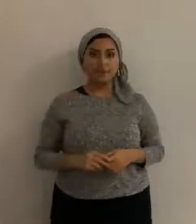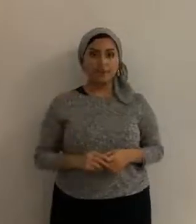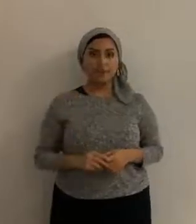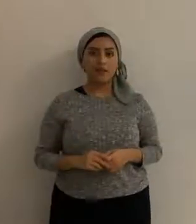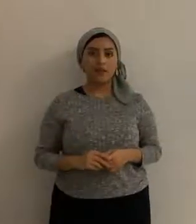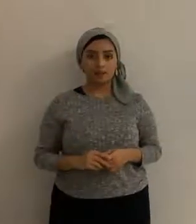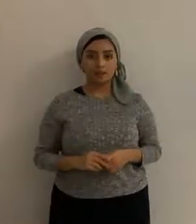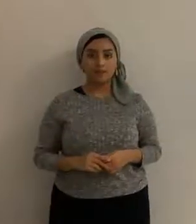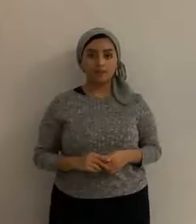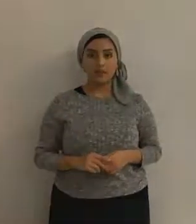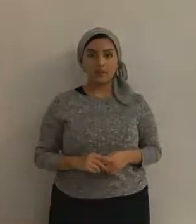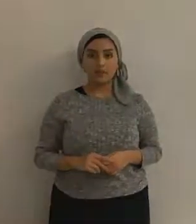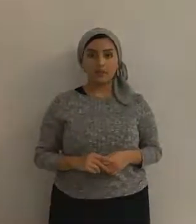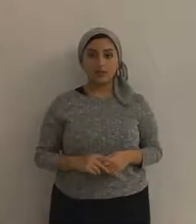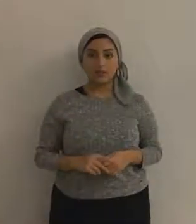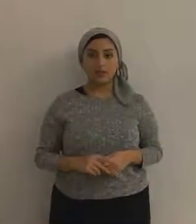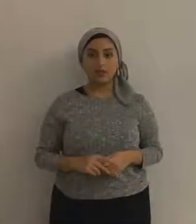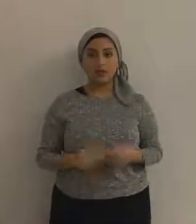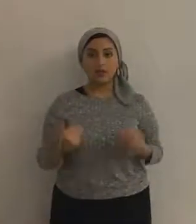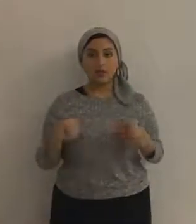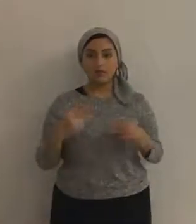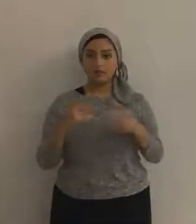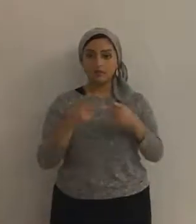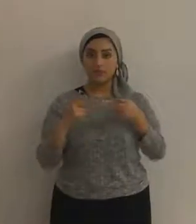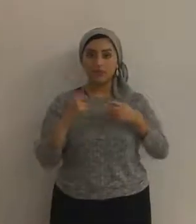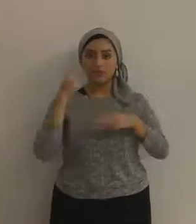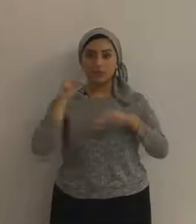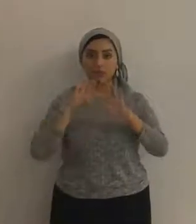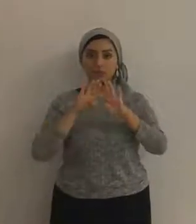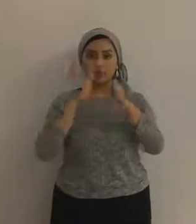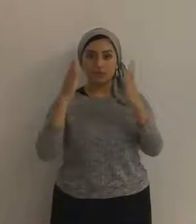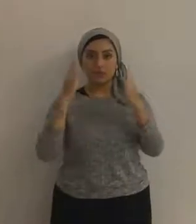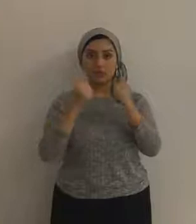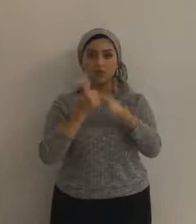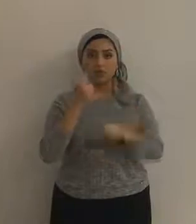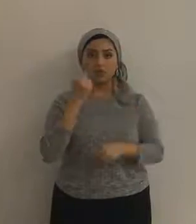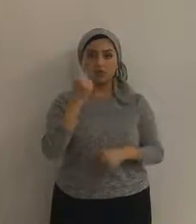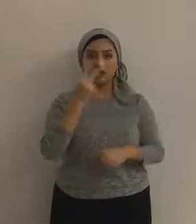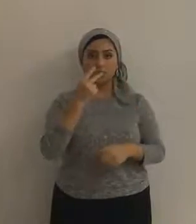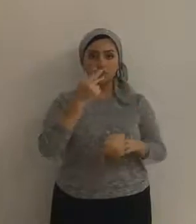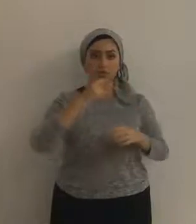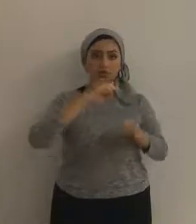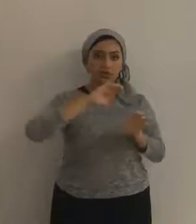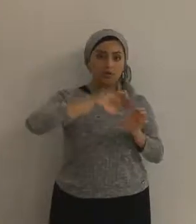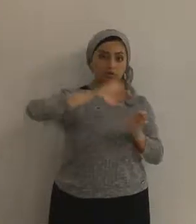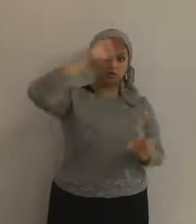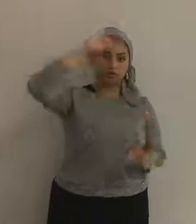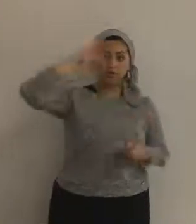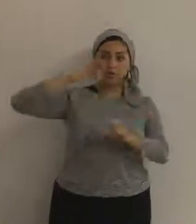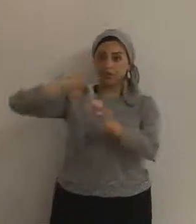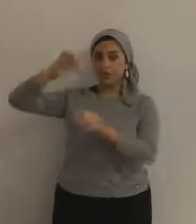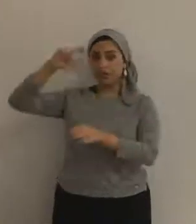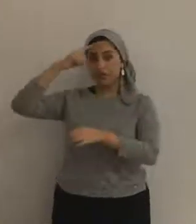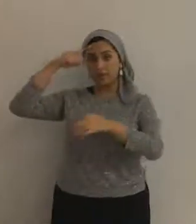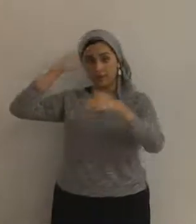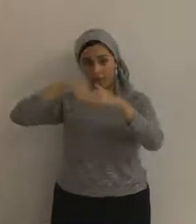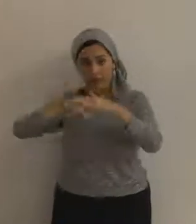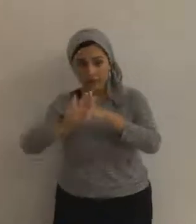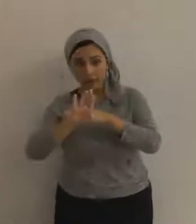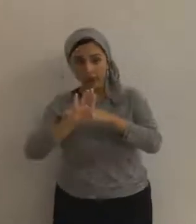tenemos el pórtico con las dos columnas, ese es el acceso. Recuerden, la unidad de medida son